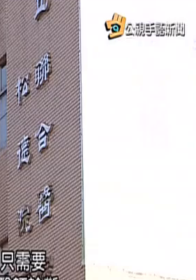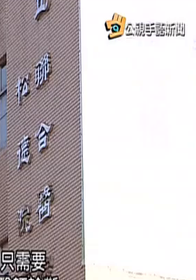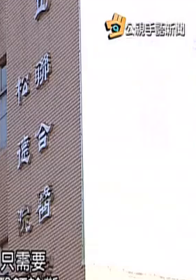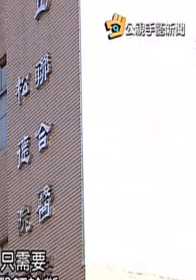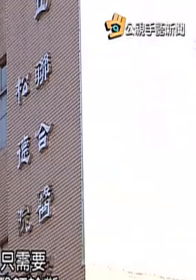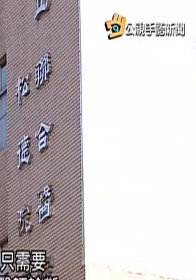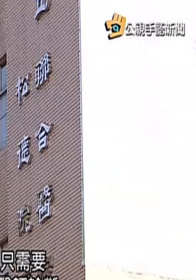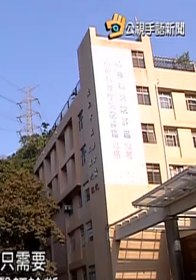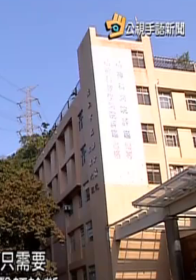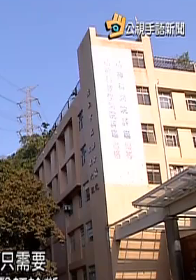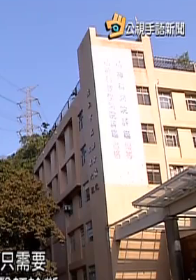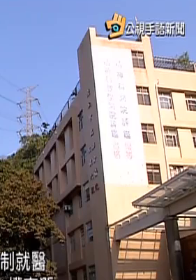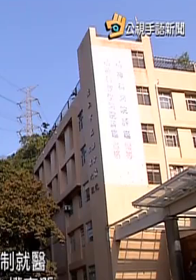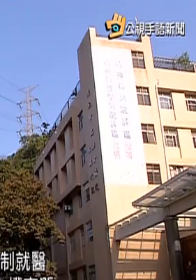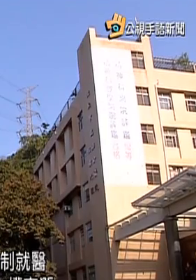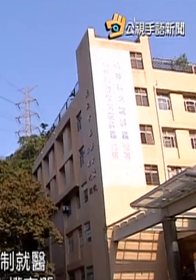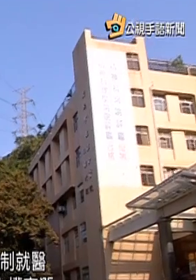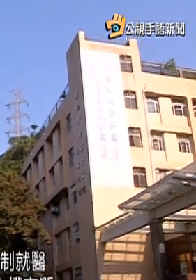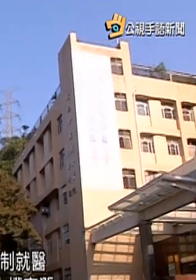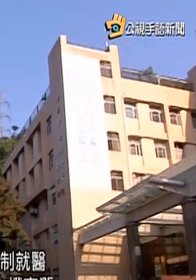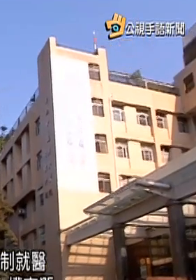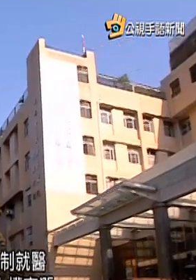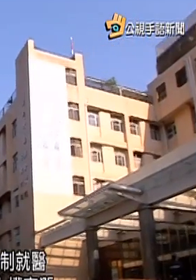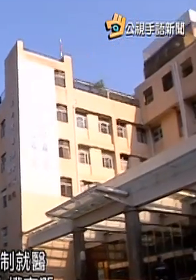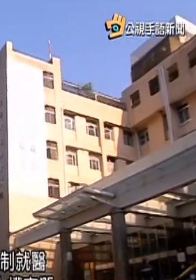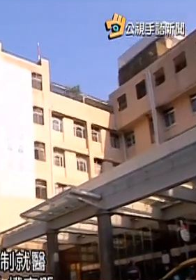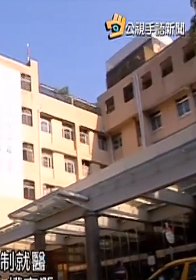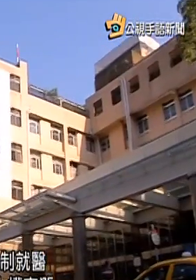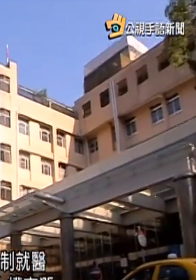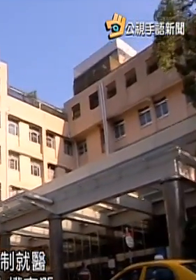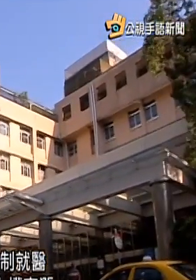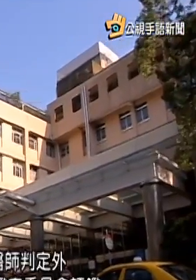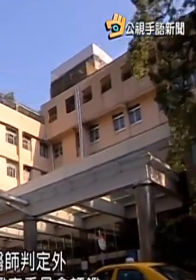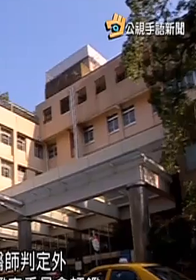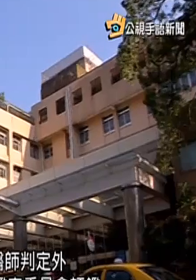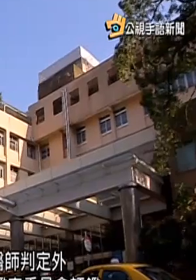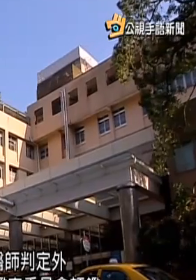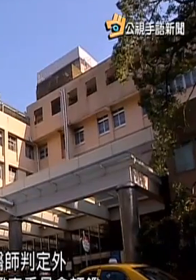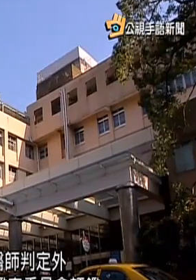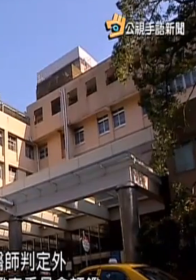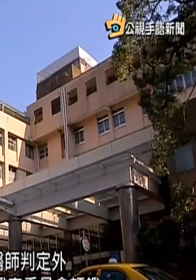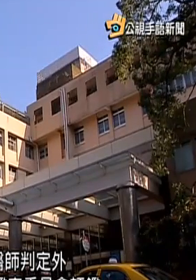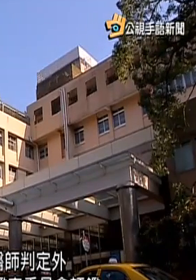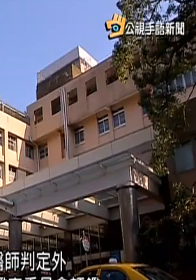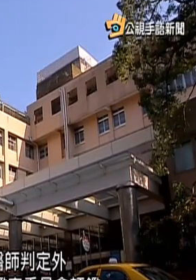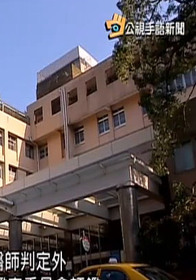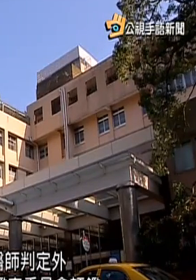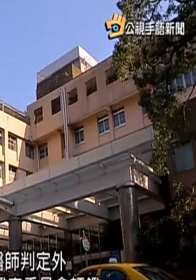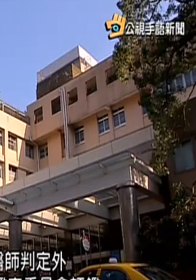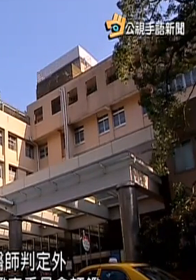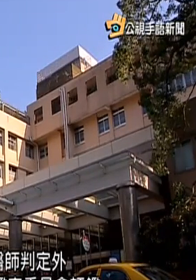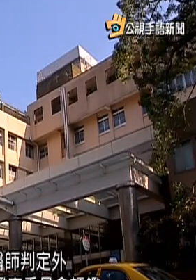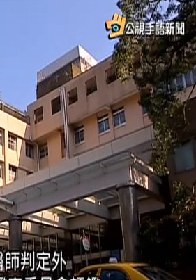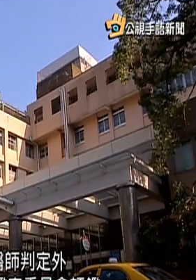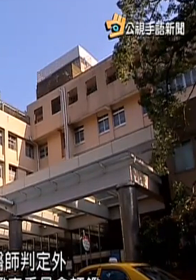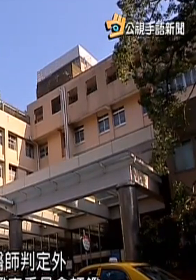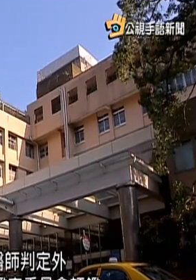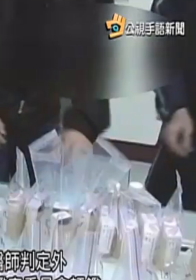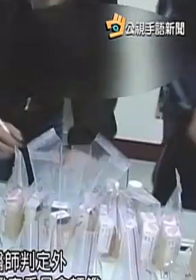科医师诊断就可以强制就医，但近几年人权高涨，除了要2位医师判定外，还需要经过精神鉴定